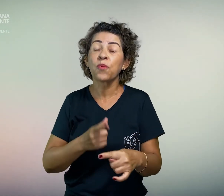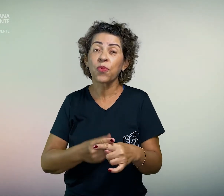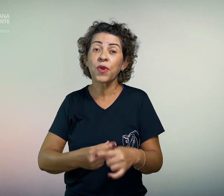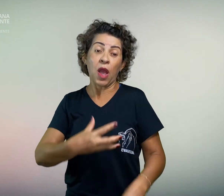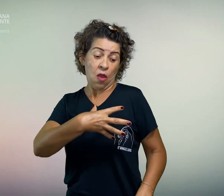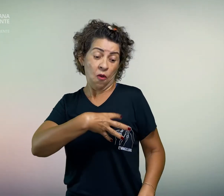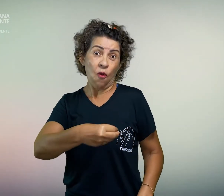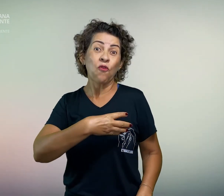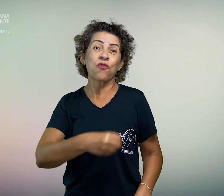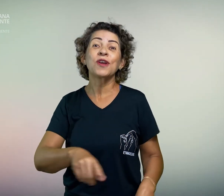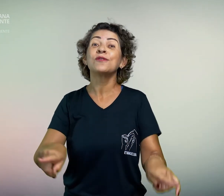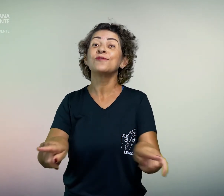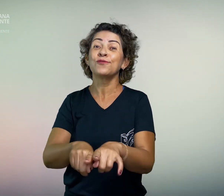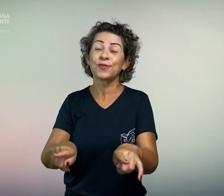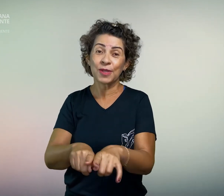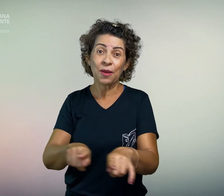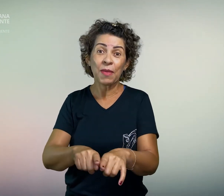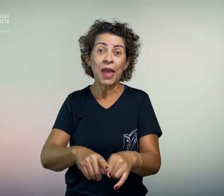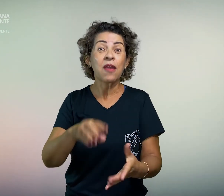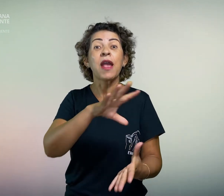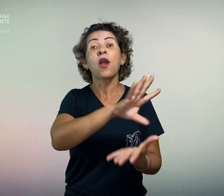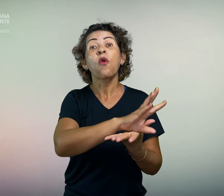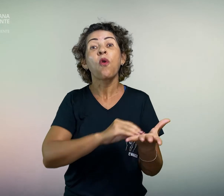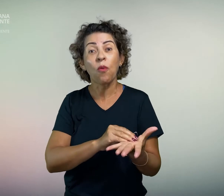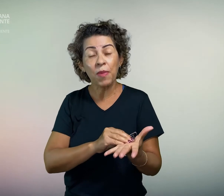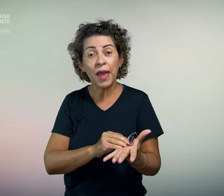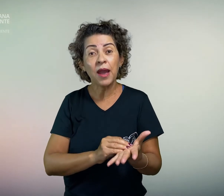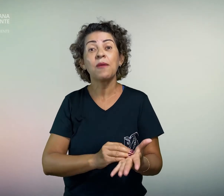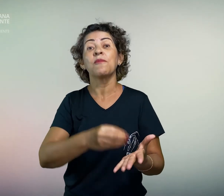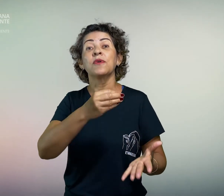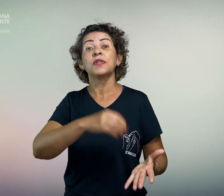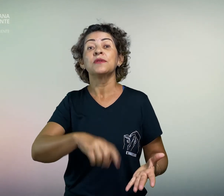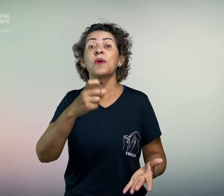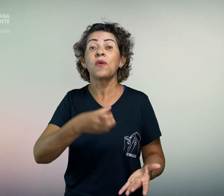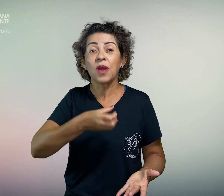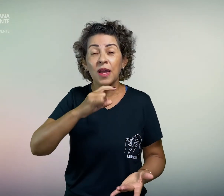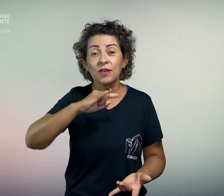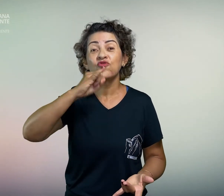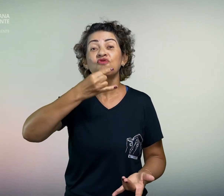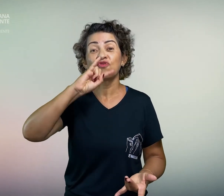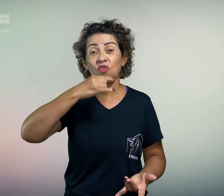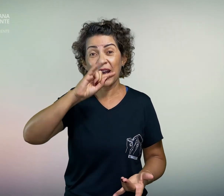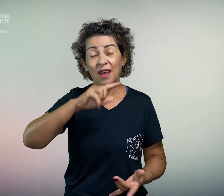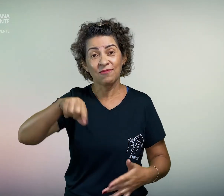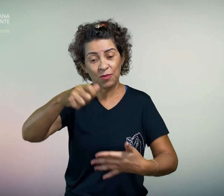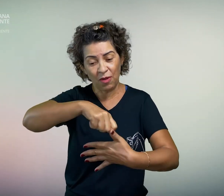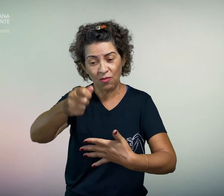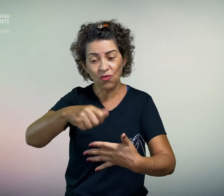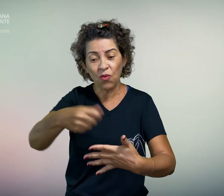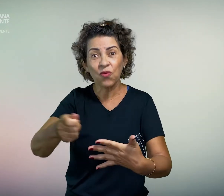Mas, se os mesmos filhos começarem a beber e jogar, se tornarão culpados como seu